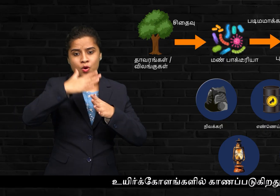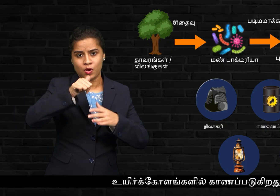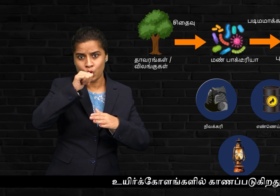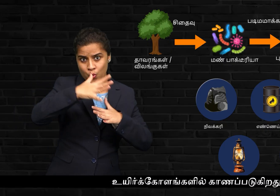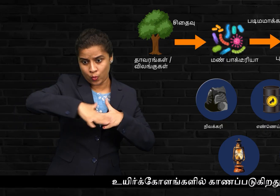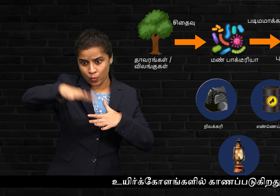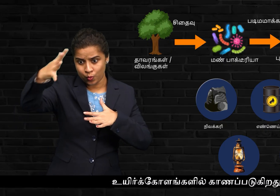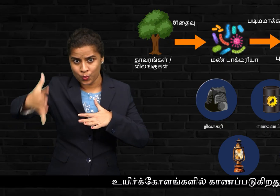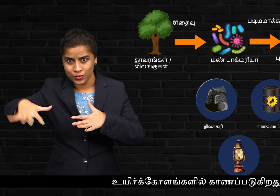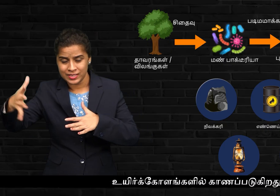உயிர்க்கோளங்களில் காணப்படுகிறது.